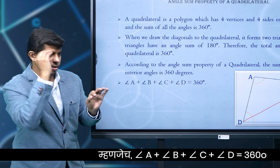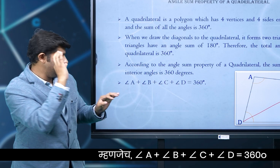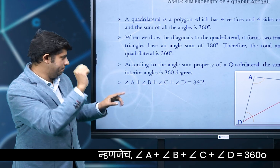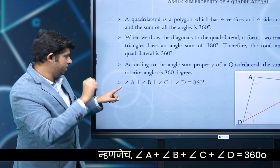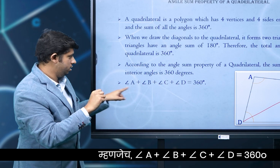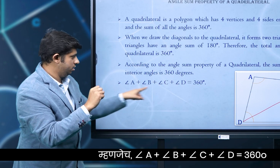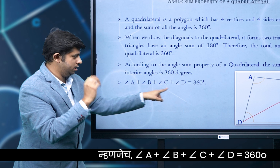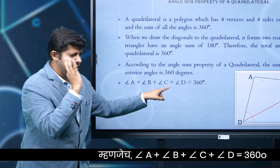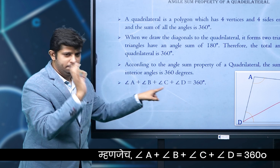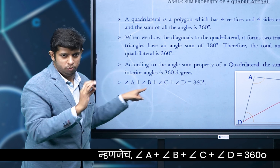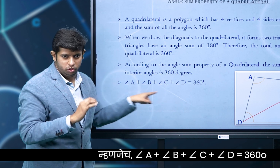डिग्रीज.